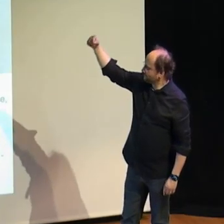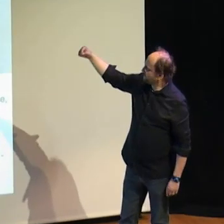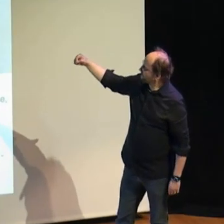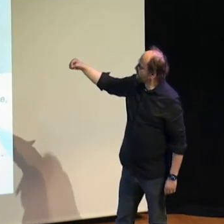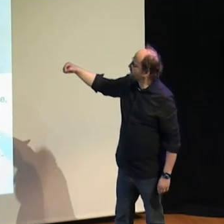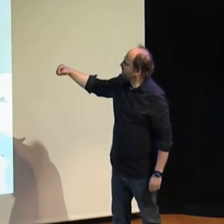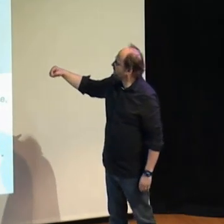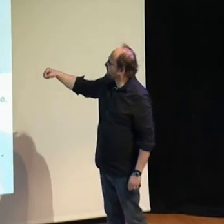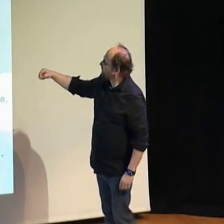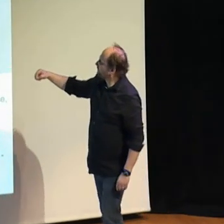Encore.